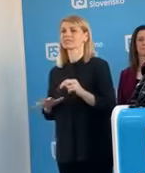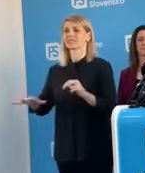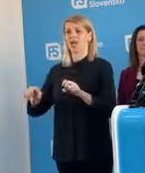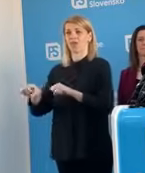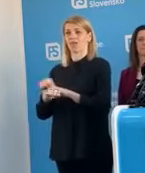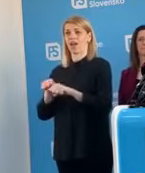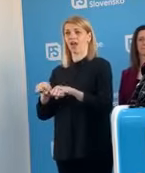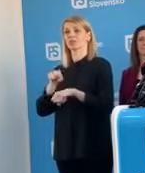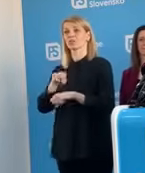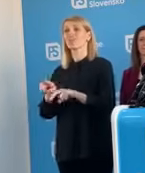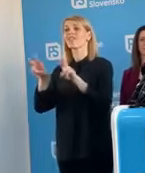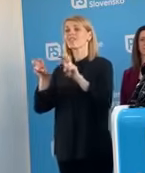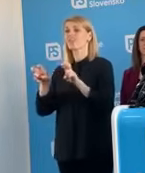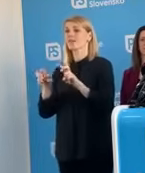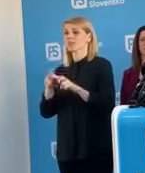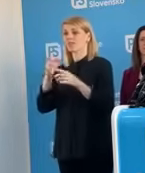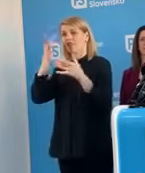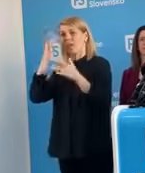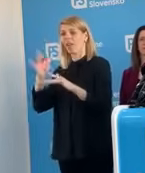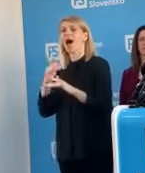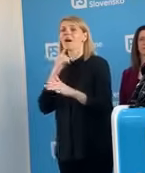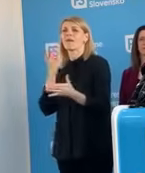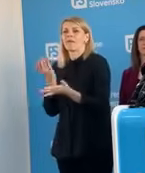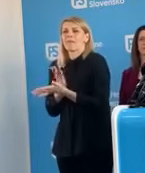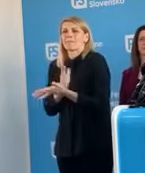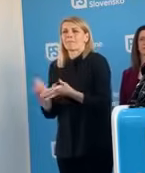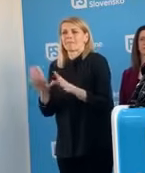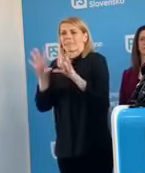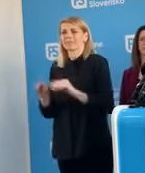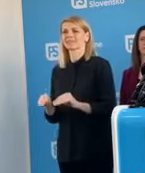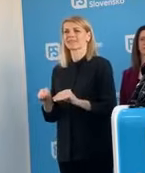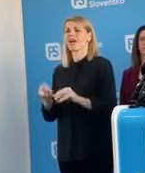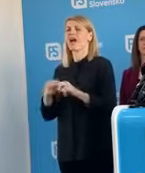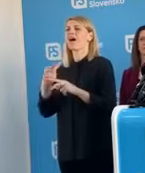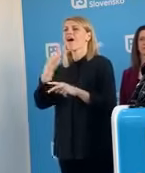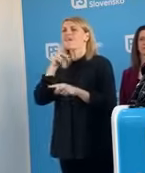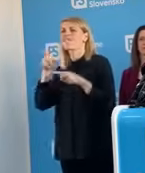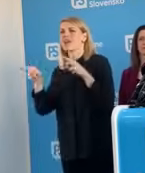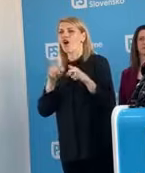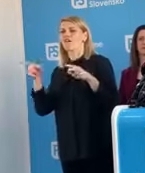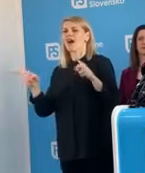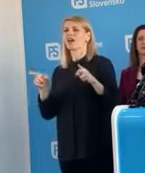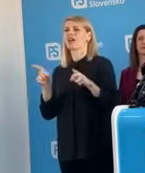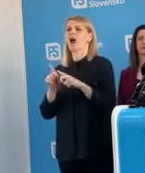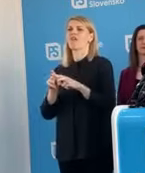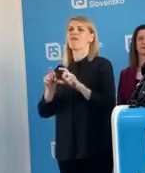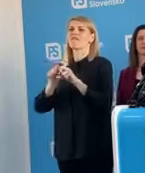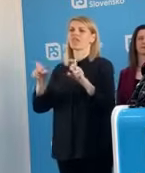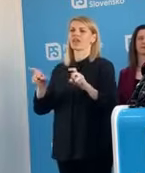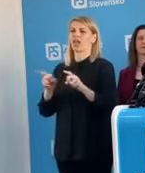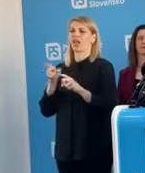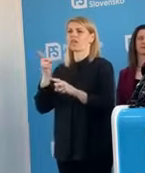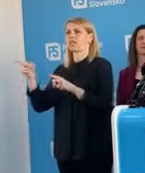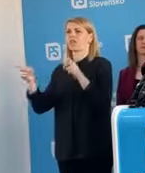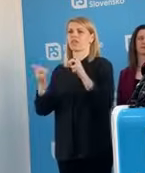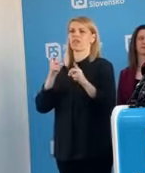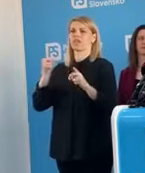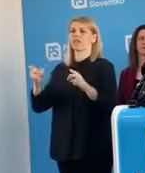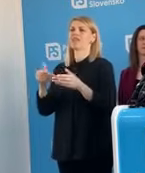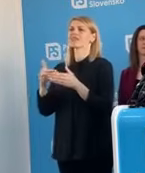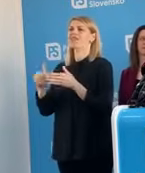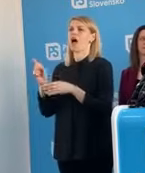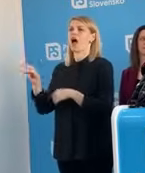vládu, aby sa tejto téme venovali a prestali sa vyhovárať a naozaj hádzať vinu na hoci